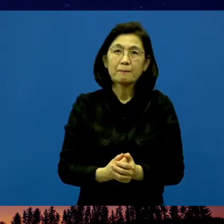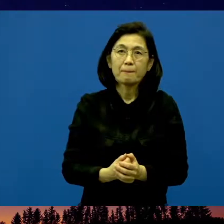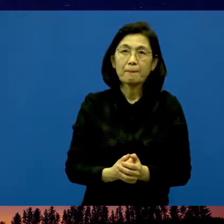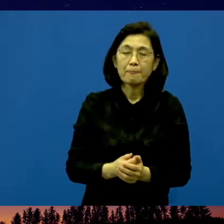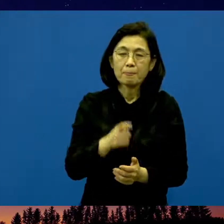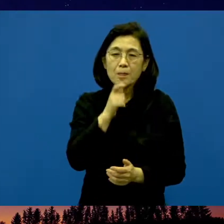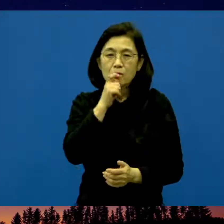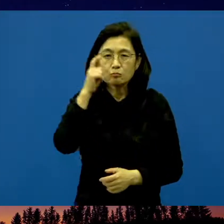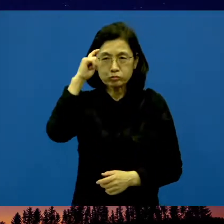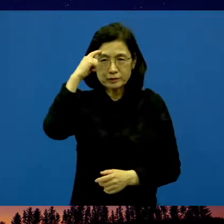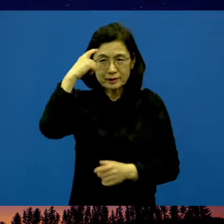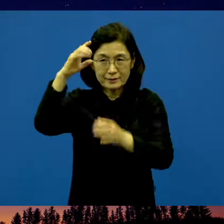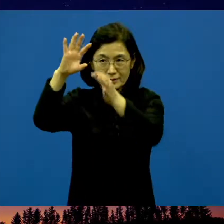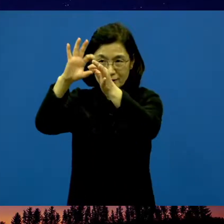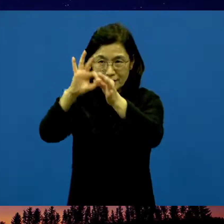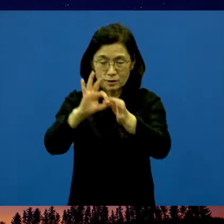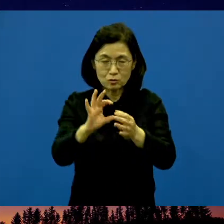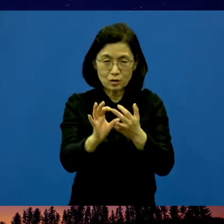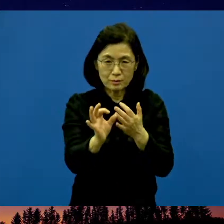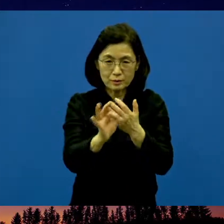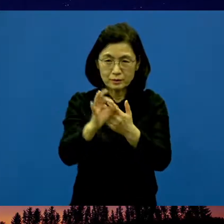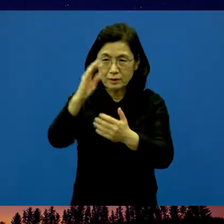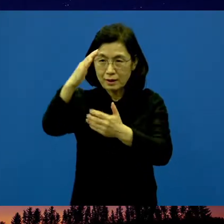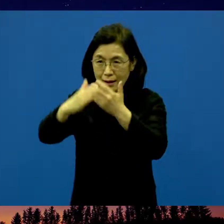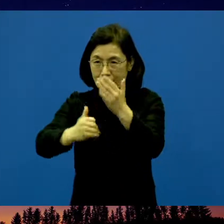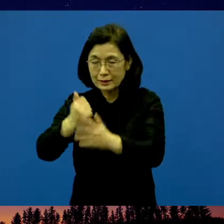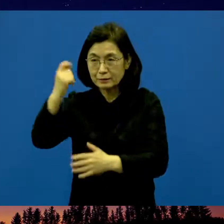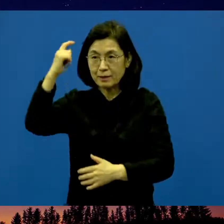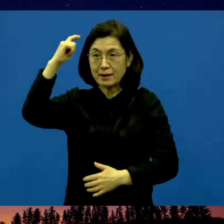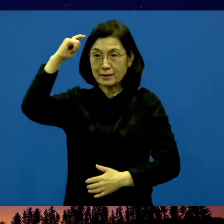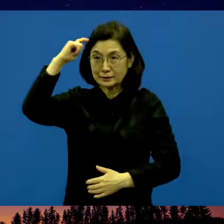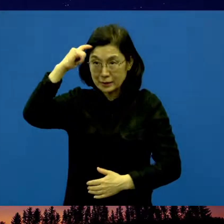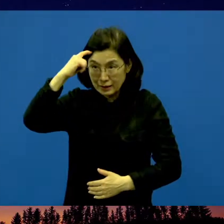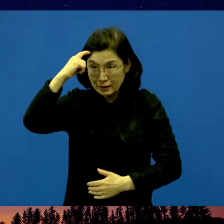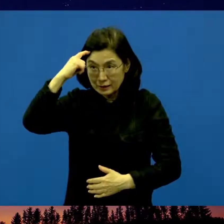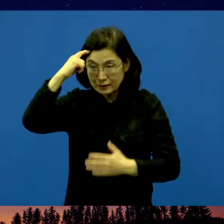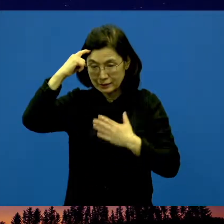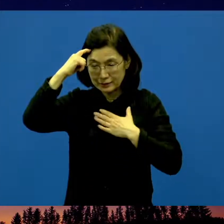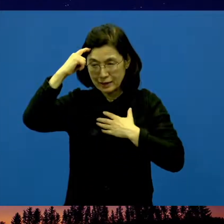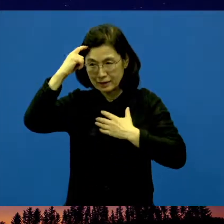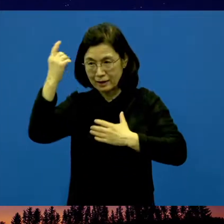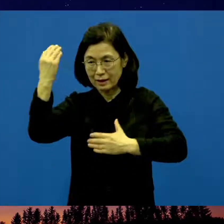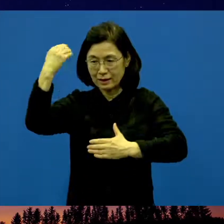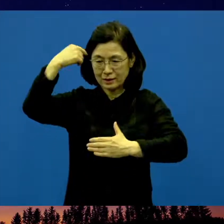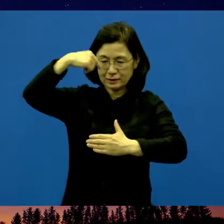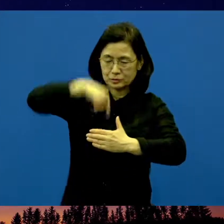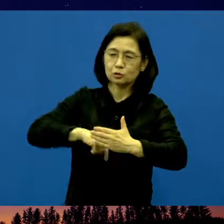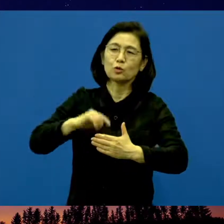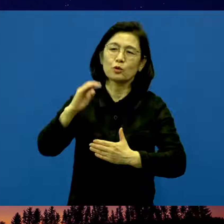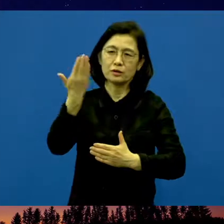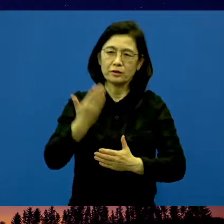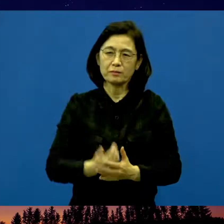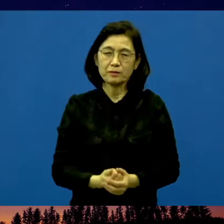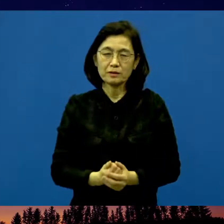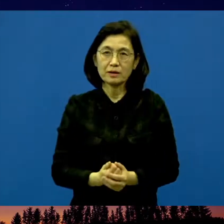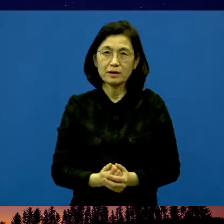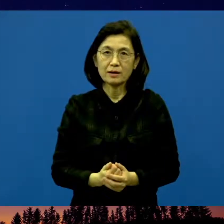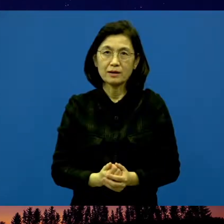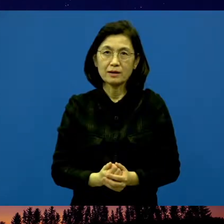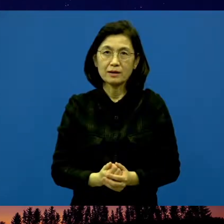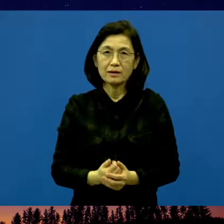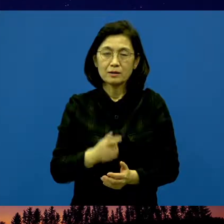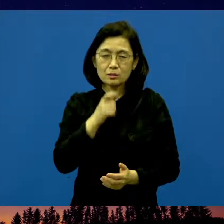묵상을 계속 하다 보면 하나님의 생각이 우리 안에 흘러 들어오죠. 묵상이 깊어질수록 주님의